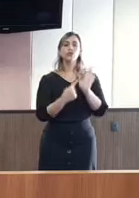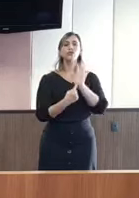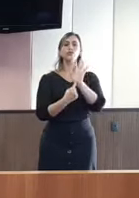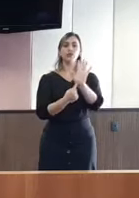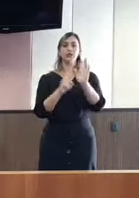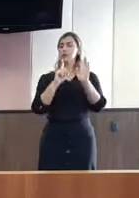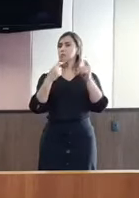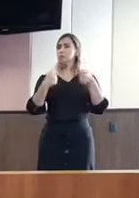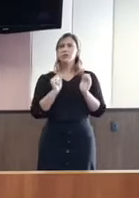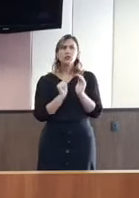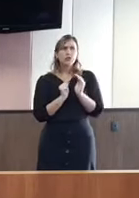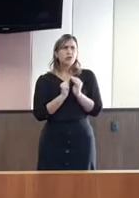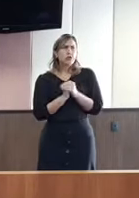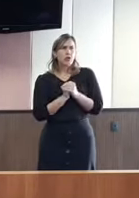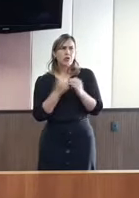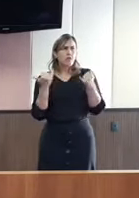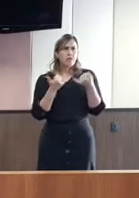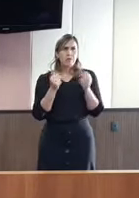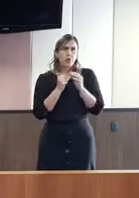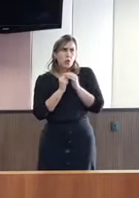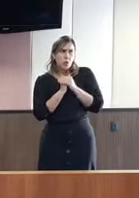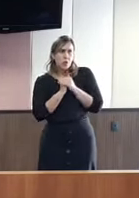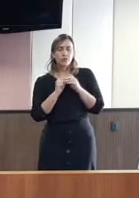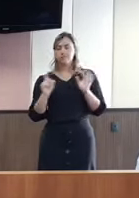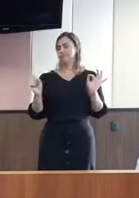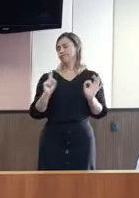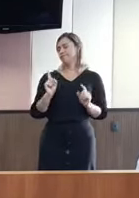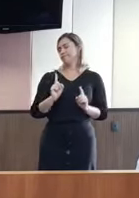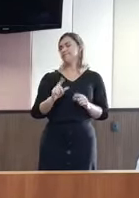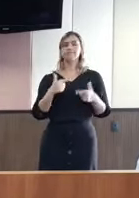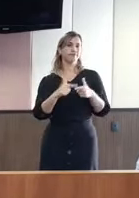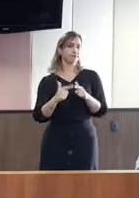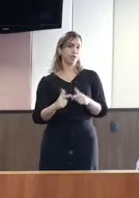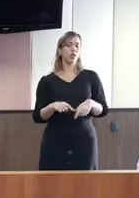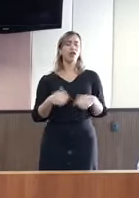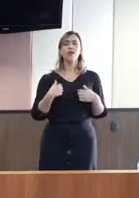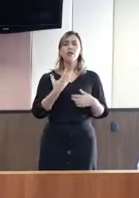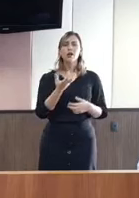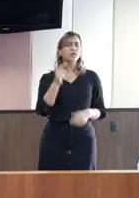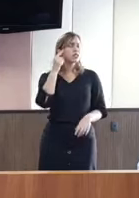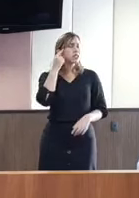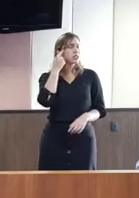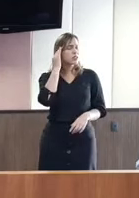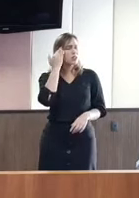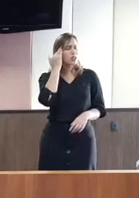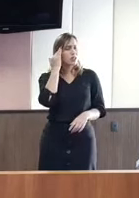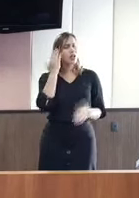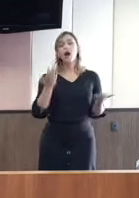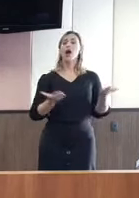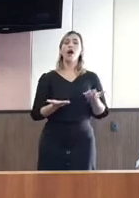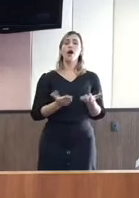nenhuma intenção nenhuma de nós tentarmos ocultar alguma informação. Eu quero que vocês entendam isso, é minha